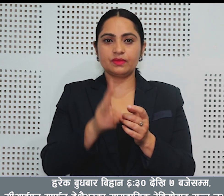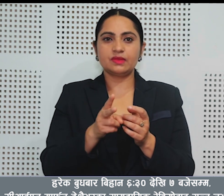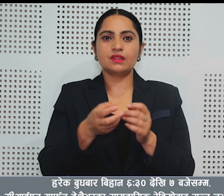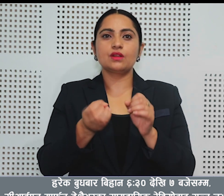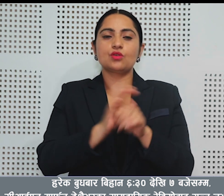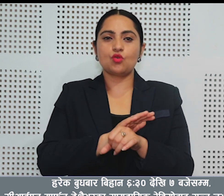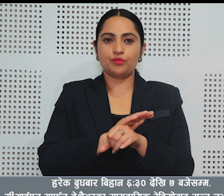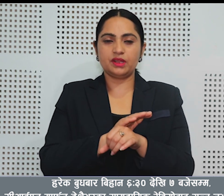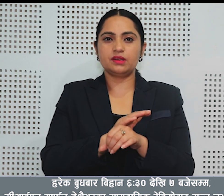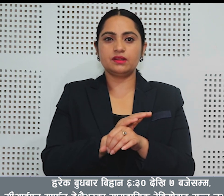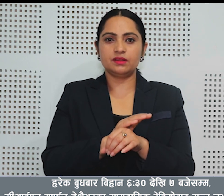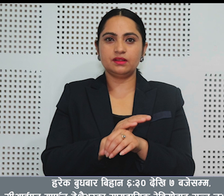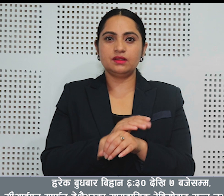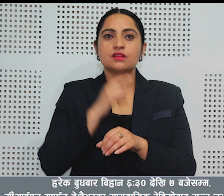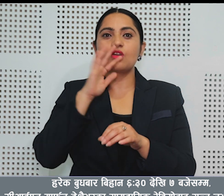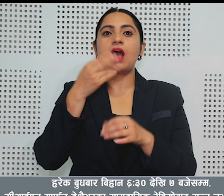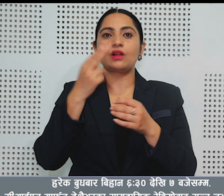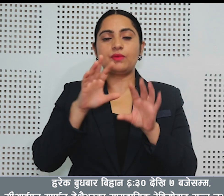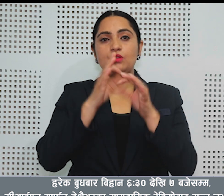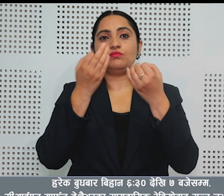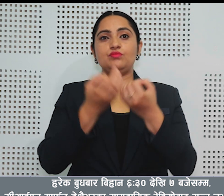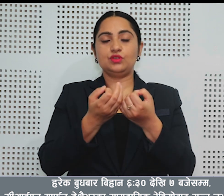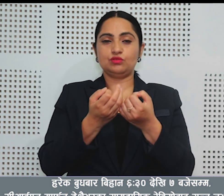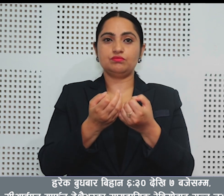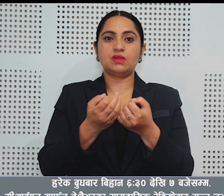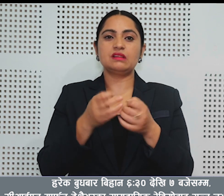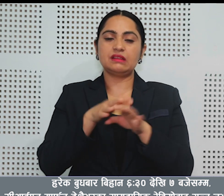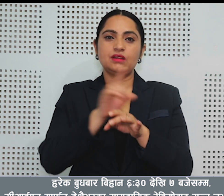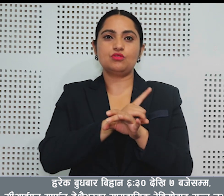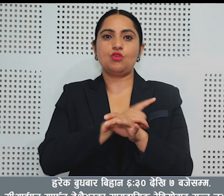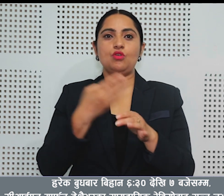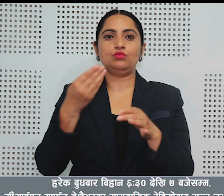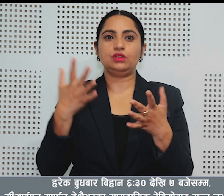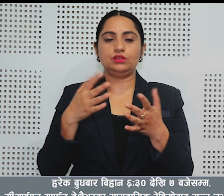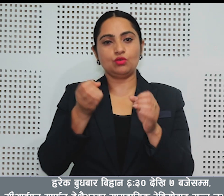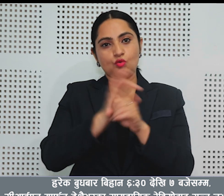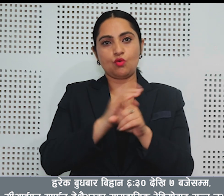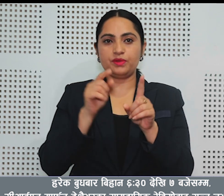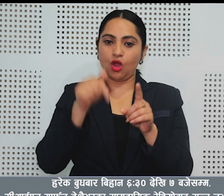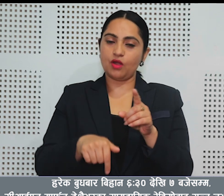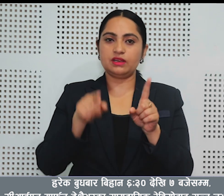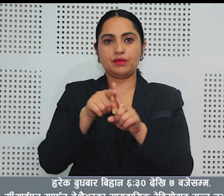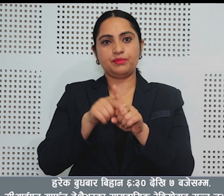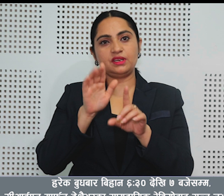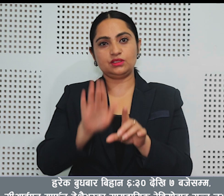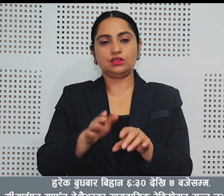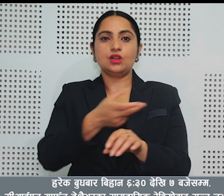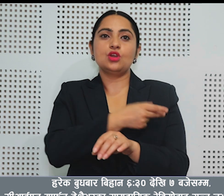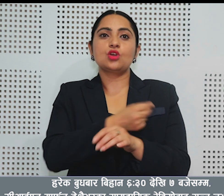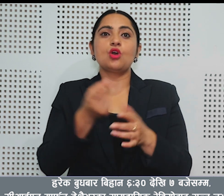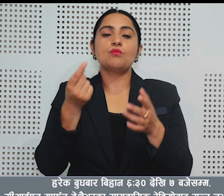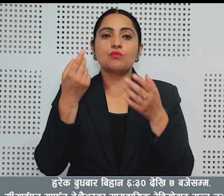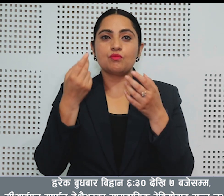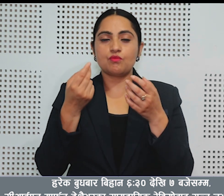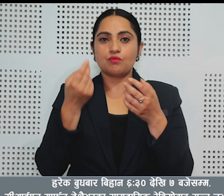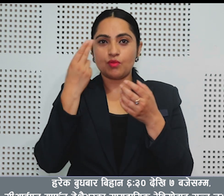कोभिड नभएको भइदिएर यसको विश्व आतंक पत्तो पनि फैलिन्थेन। कोभिड चाहिँ छ र अहिले हामीले कोभिडको खोप सुरु गरेका चाहिँ